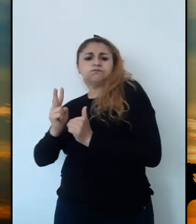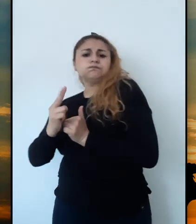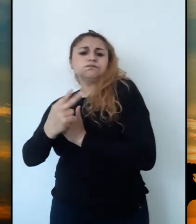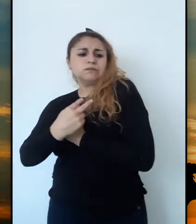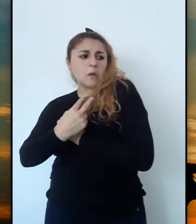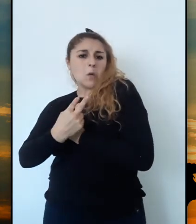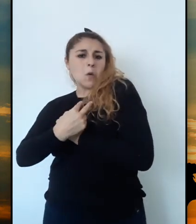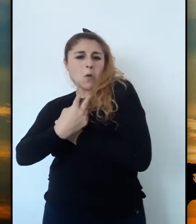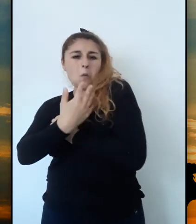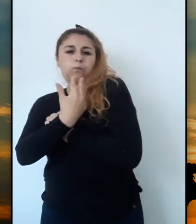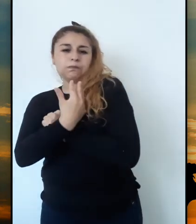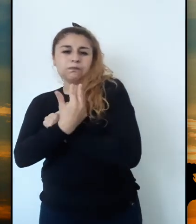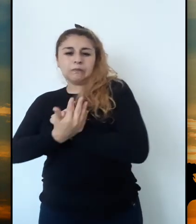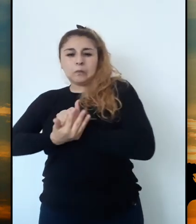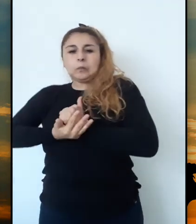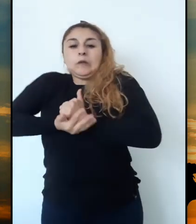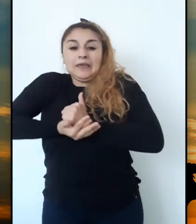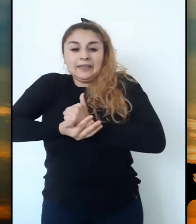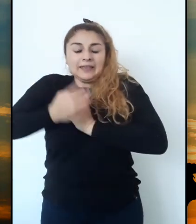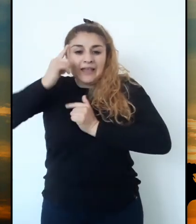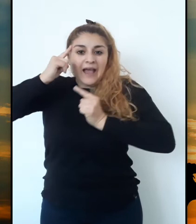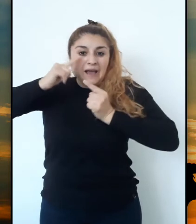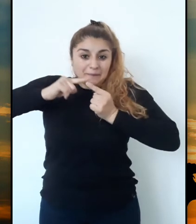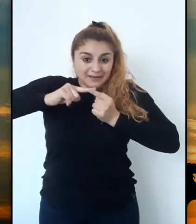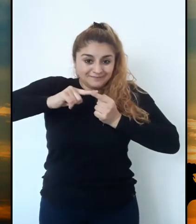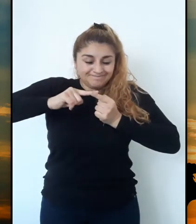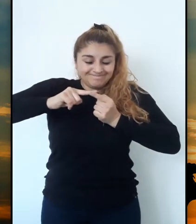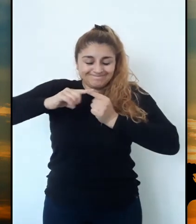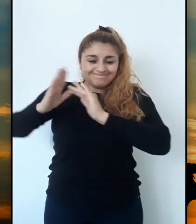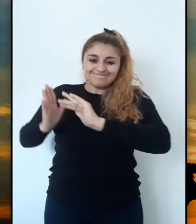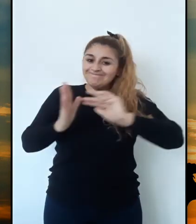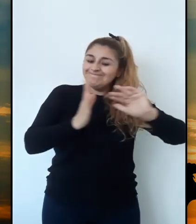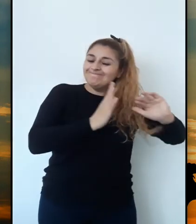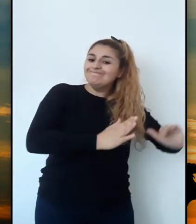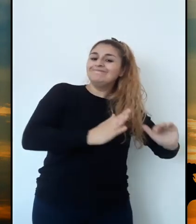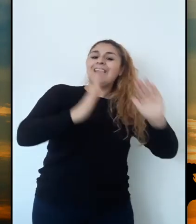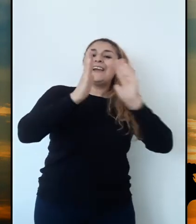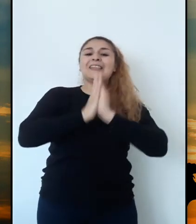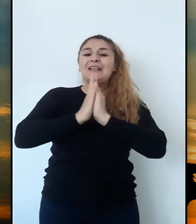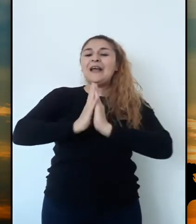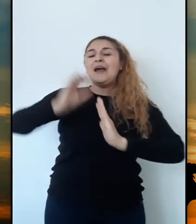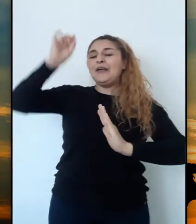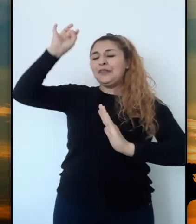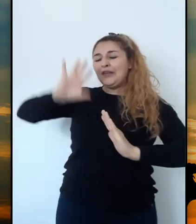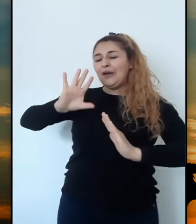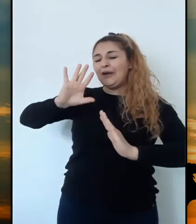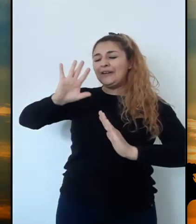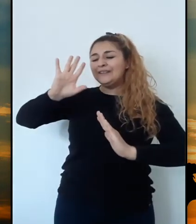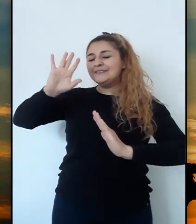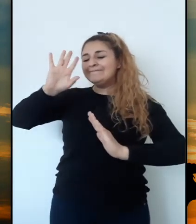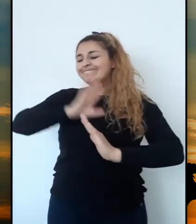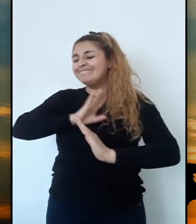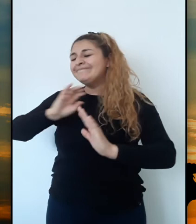Seigneur notre Dieu. Señor nuestro Dios. Merci pour ta parole. Gracias por tu palabra. Merci pour tes promesses. Gracias por